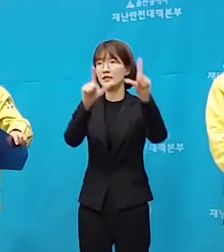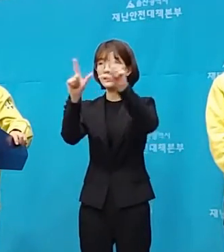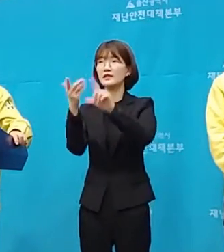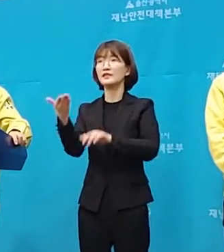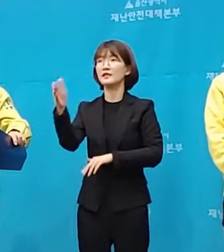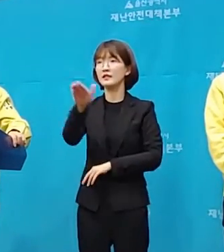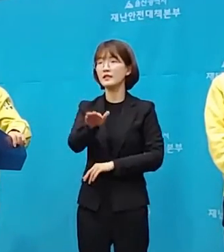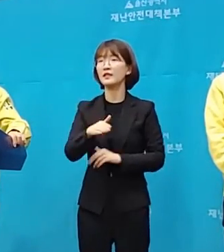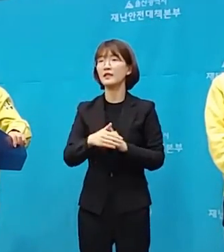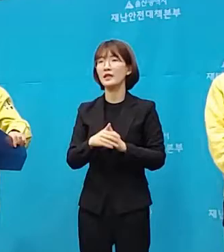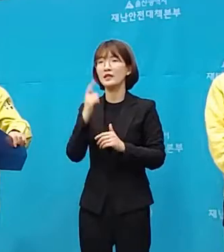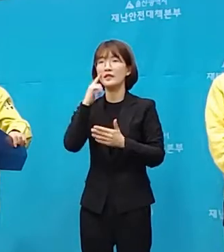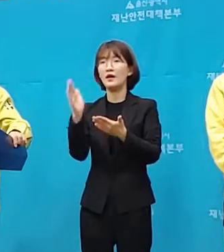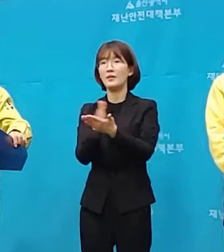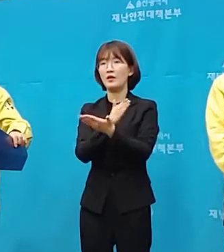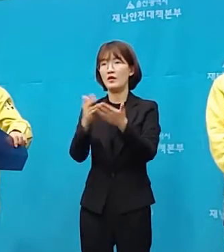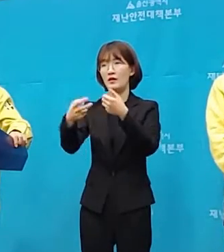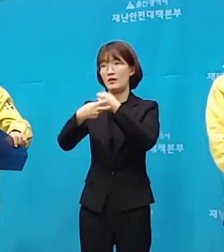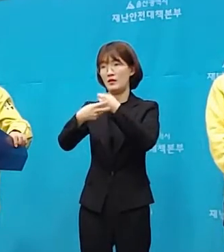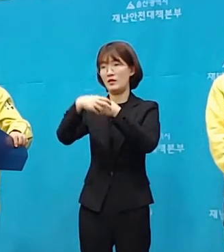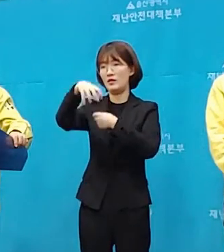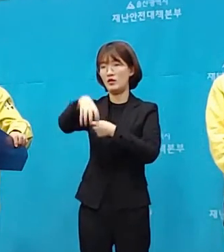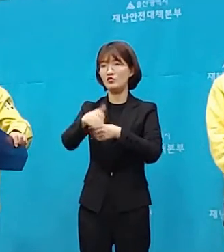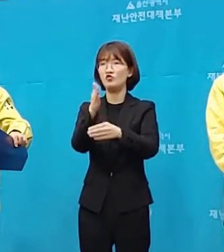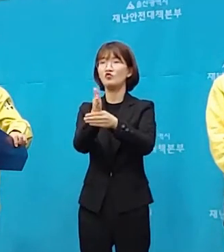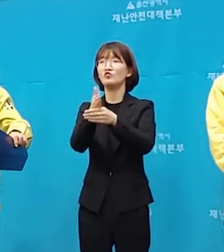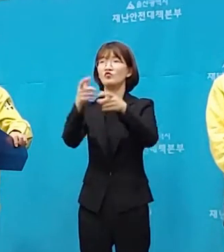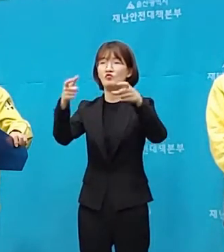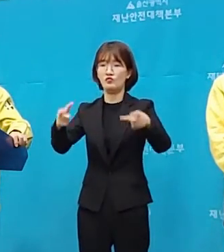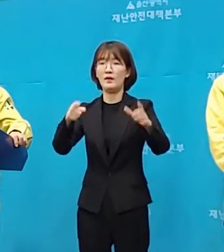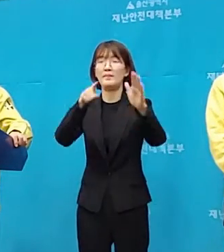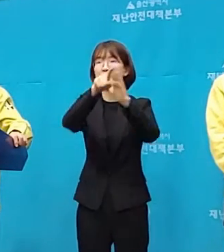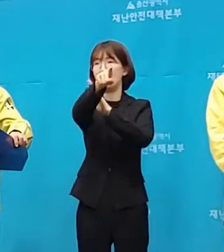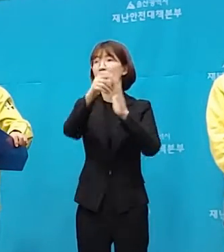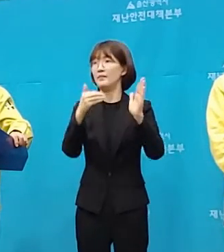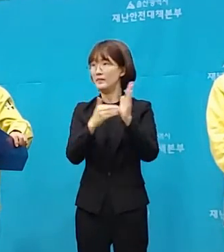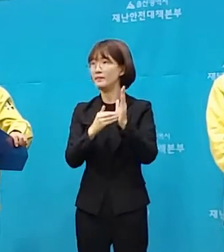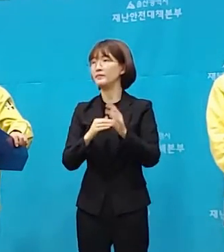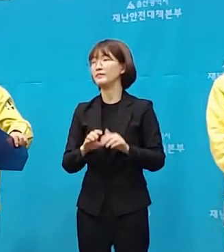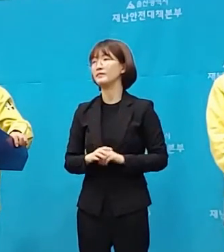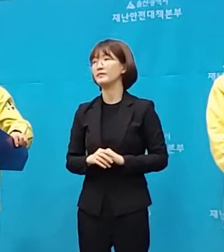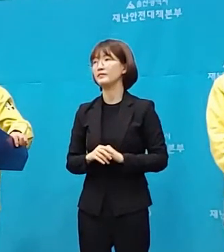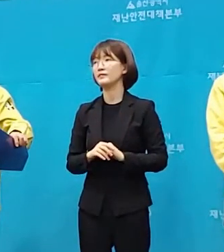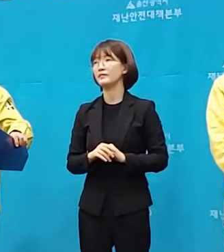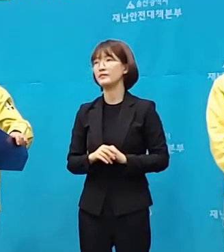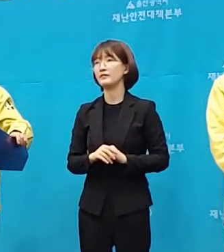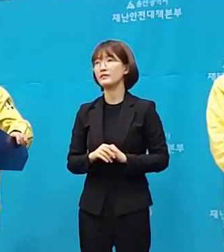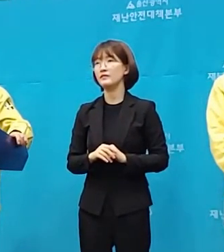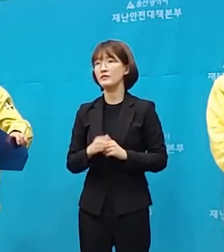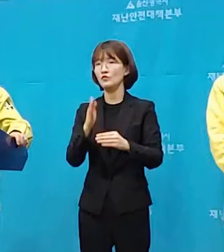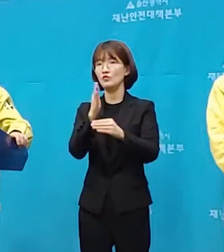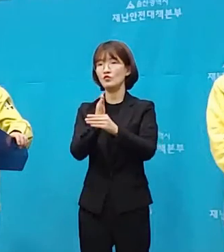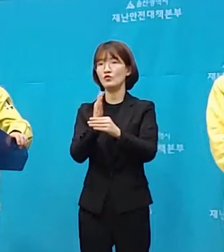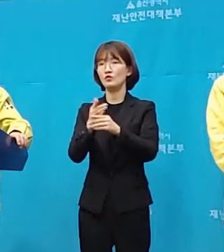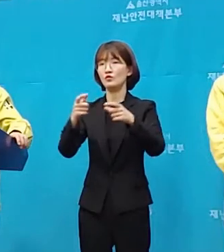이제 그 선별 진료소는 중부 보건소 선별 진료소를 이용한 걸로 되어 있습니다. 있고 지금